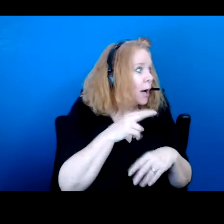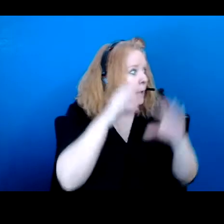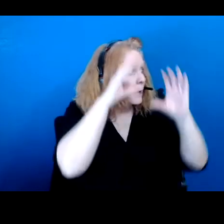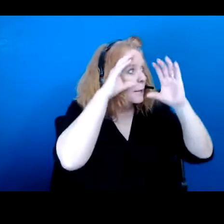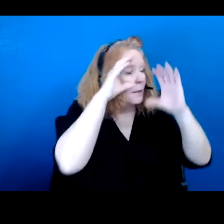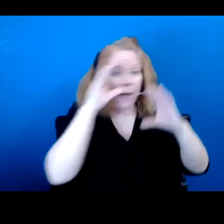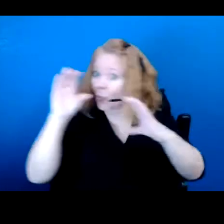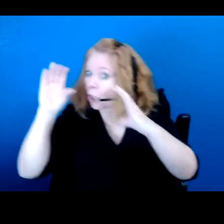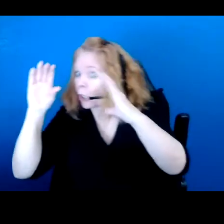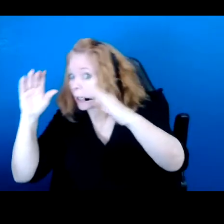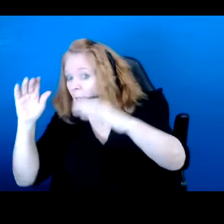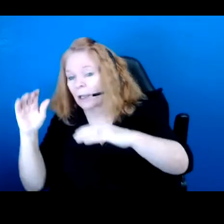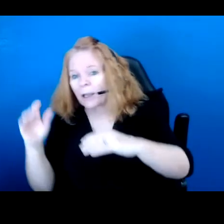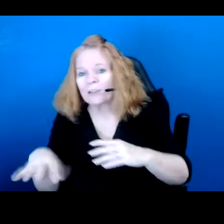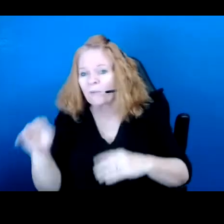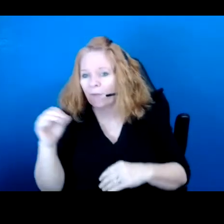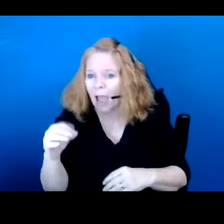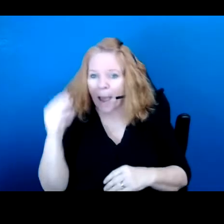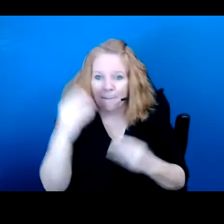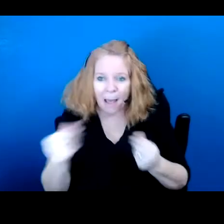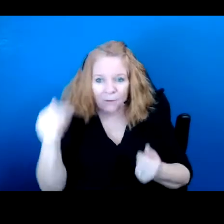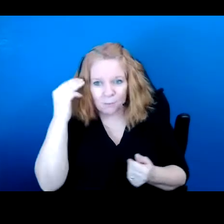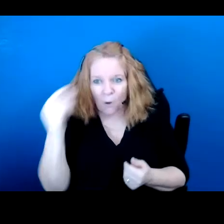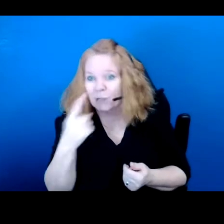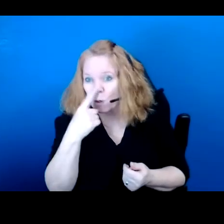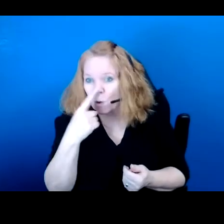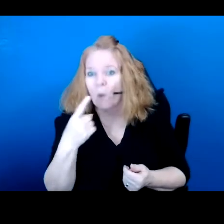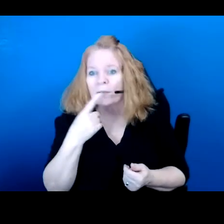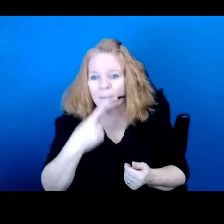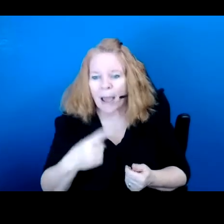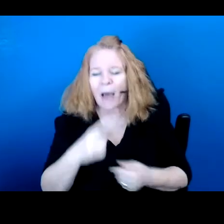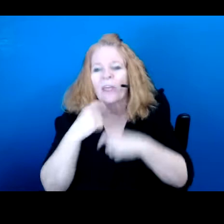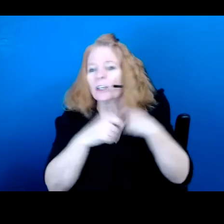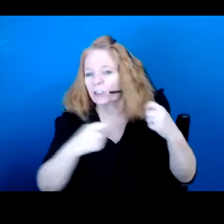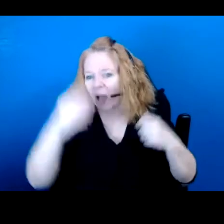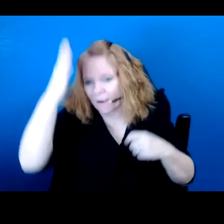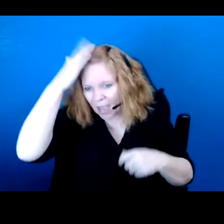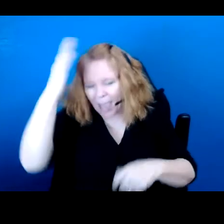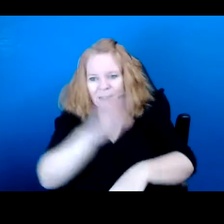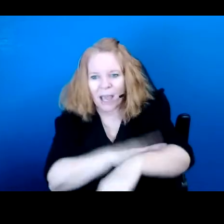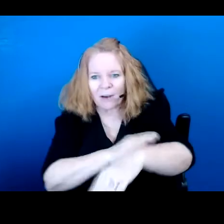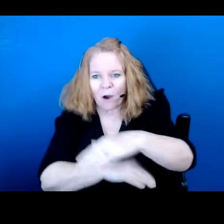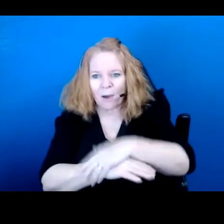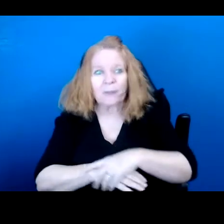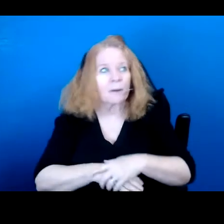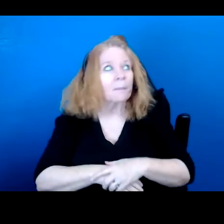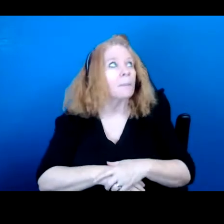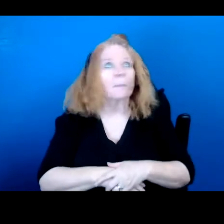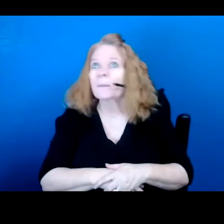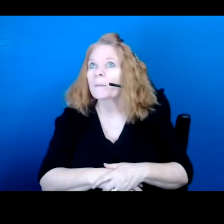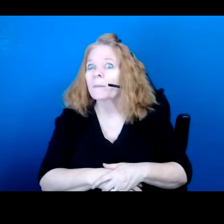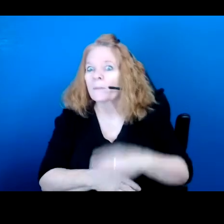miramos hacia la derecha miramos hacia la izquierda buscando la nariz la boca la bufanda y el sombrero